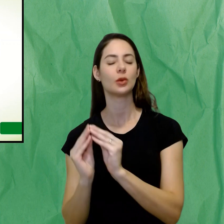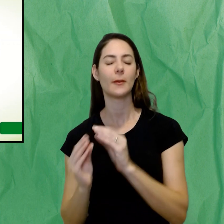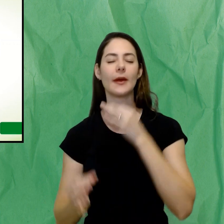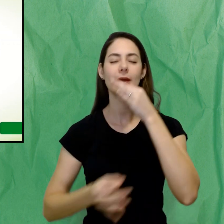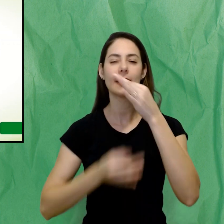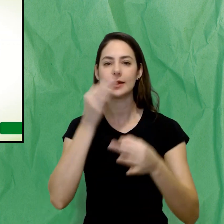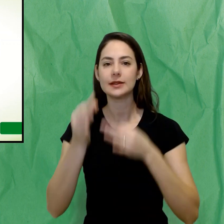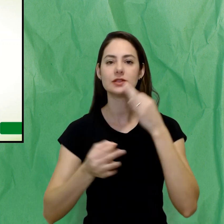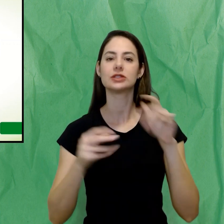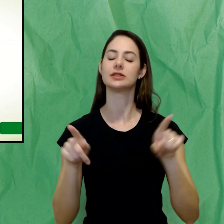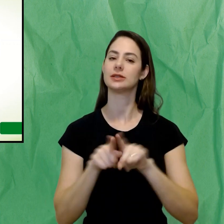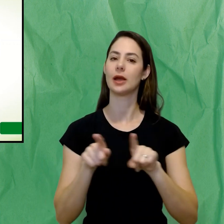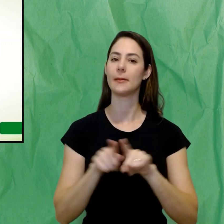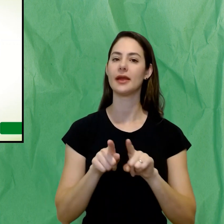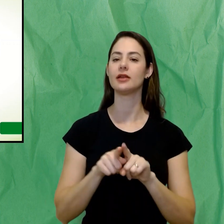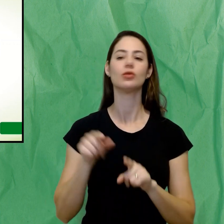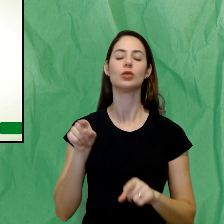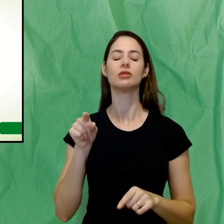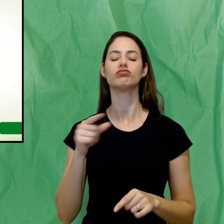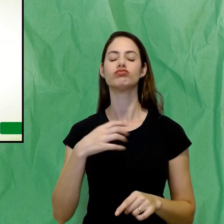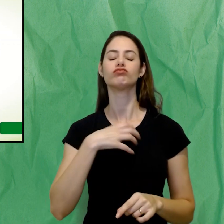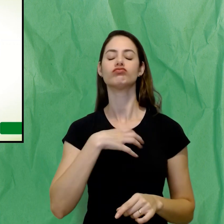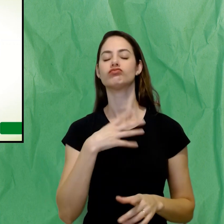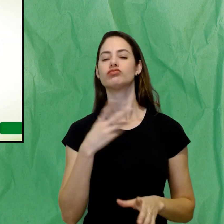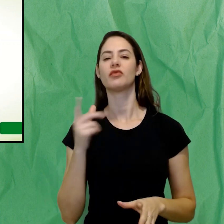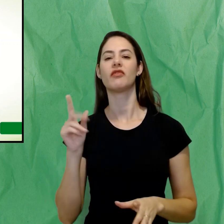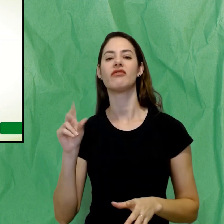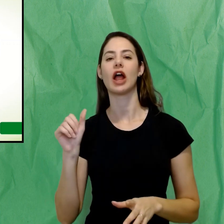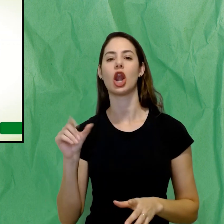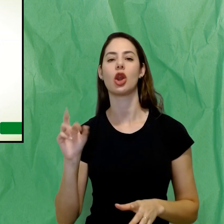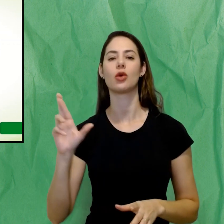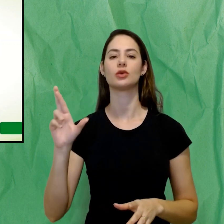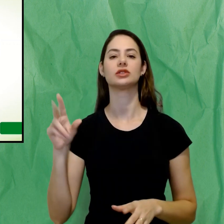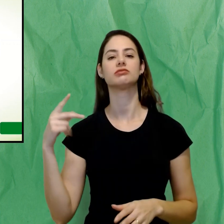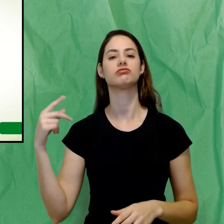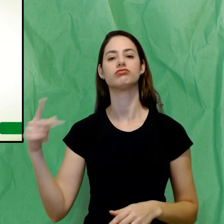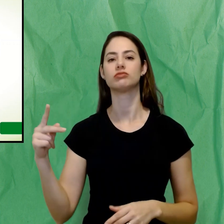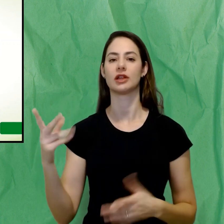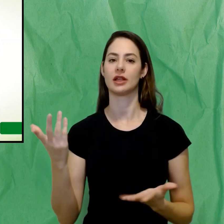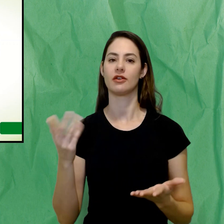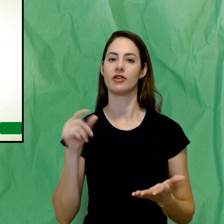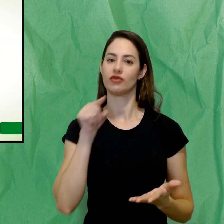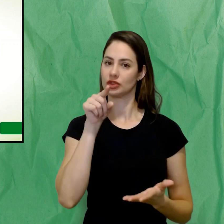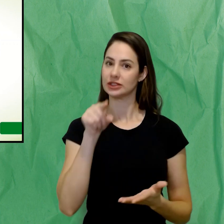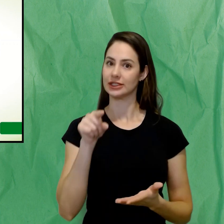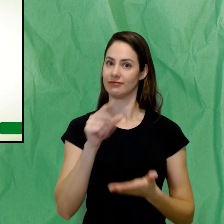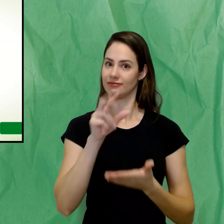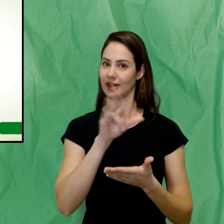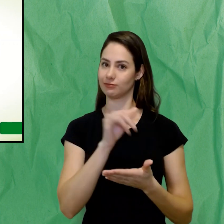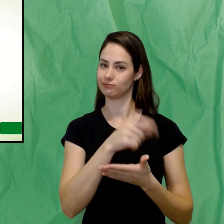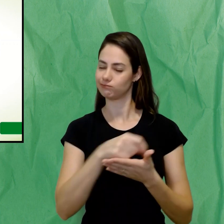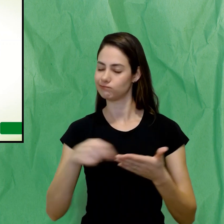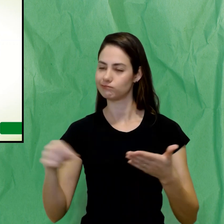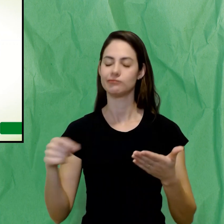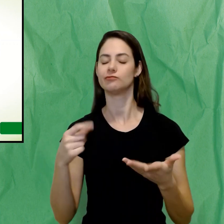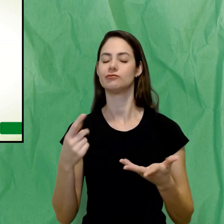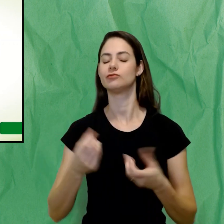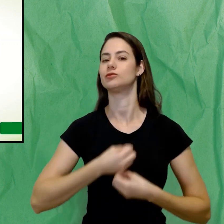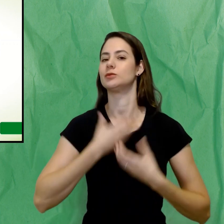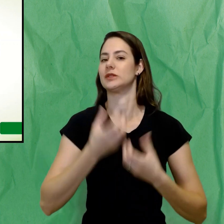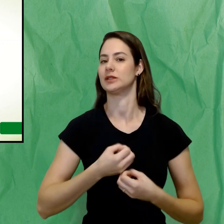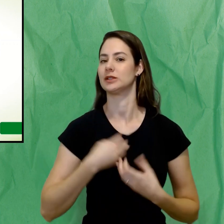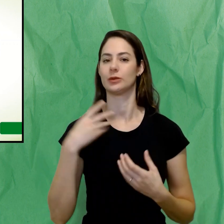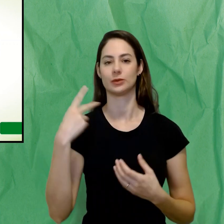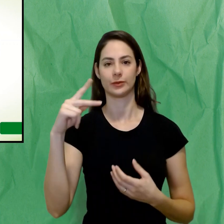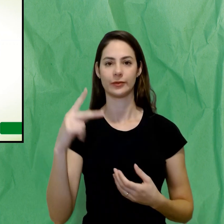na formulação de um conceito de valor do livro, feitos pelo resenhista. No caso, o resenhista, você é autor da resenha. É